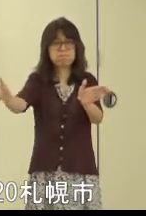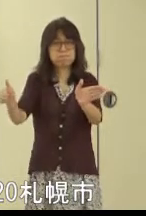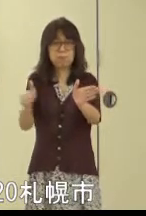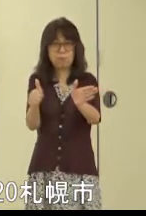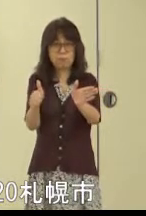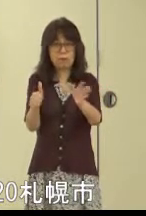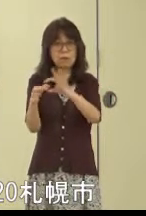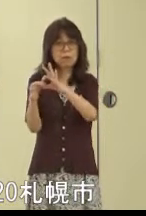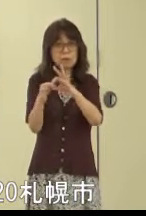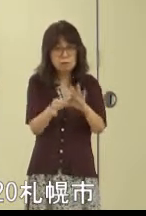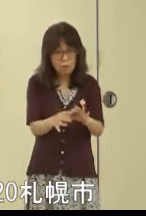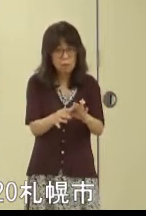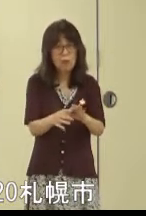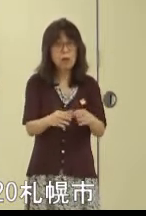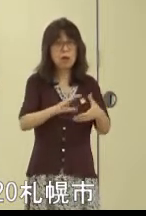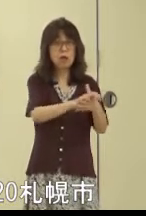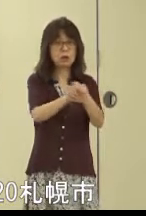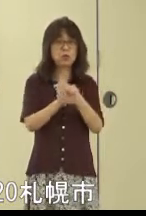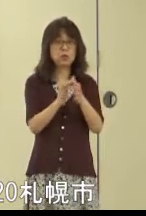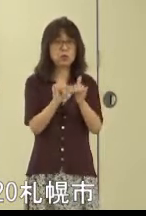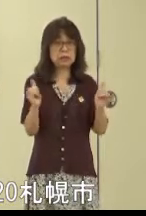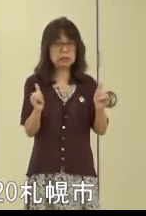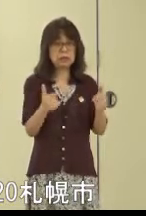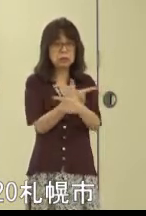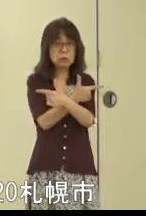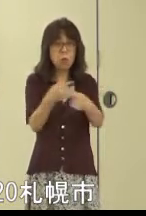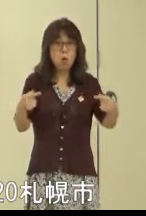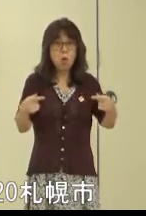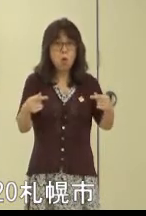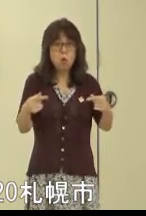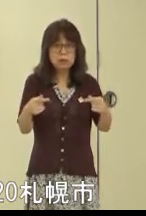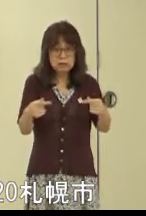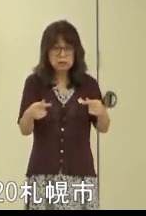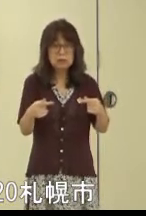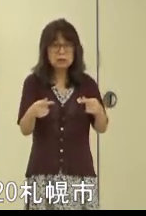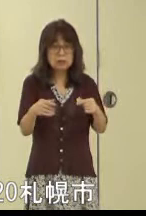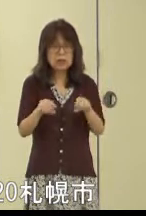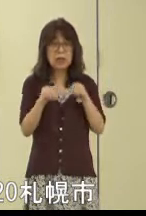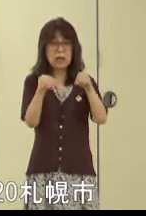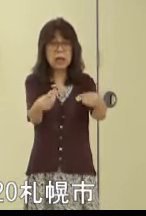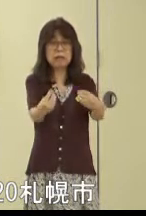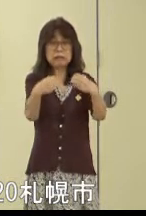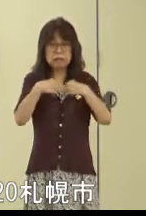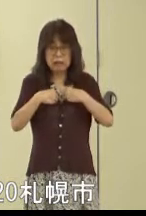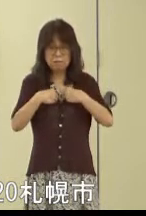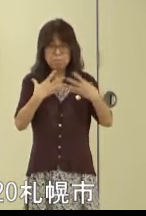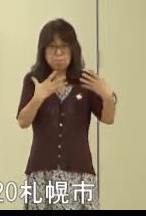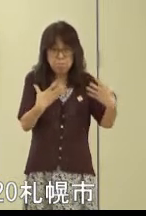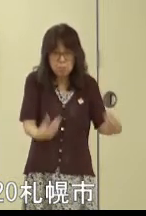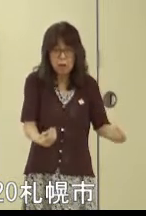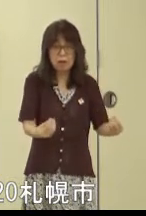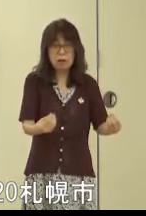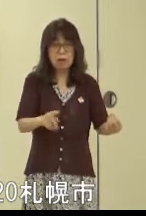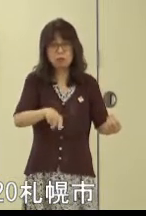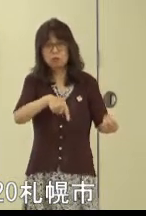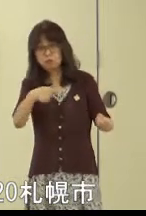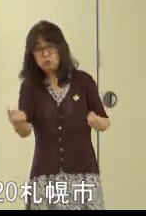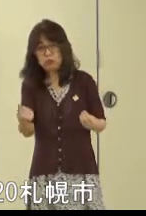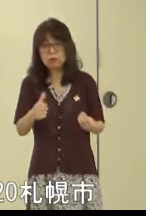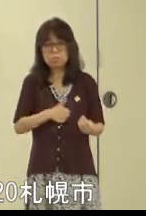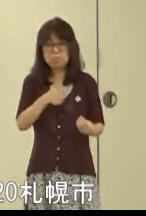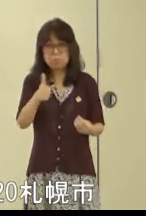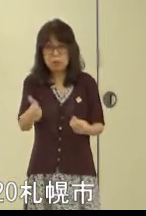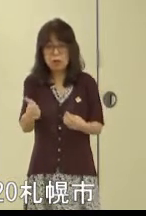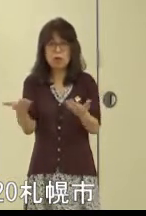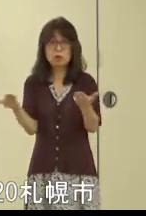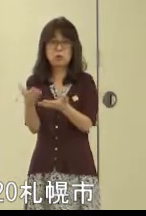友人同士の中でこういった構造で観戦をしてそれを職場に入って職場の中で